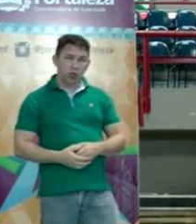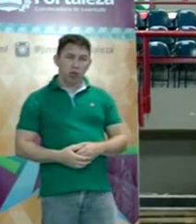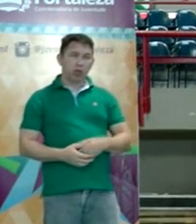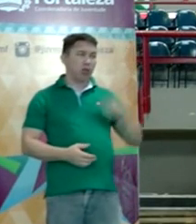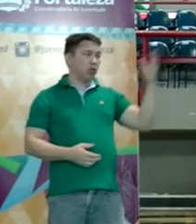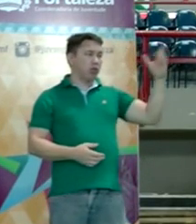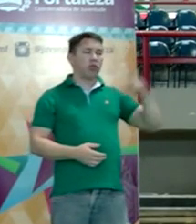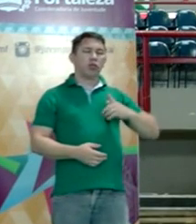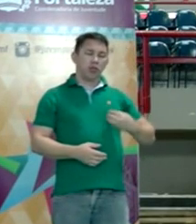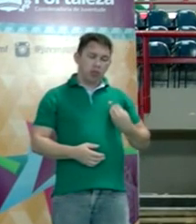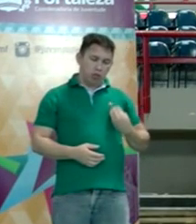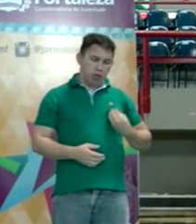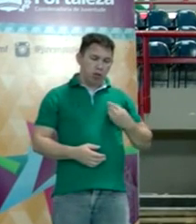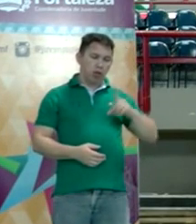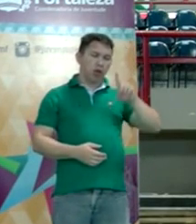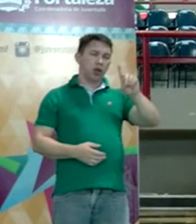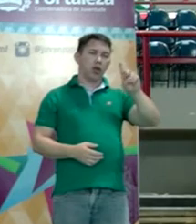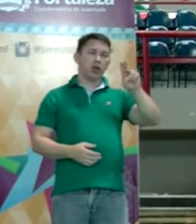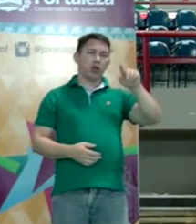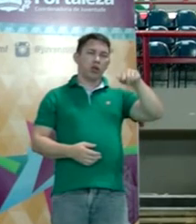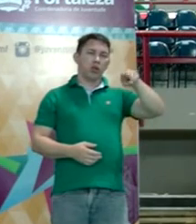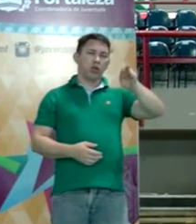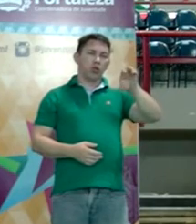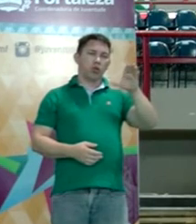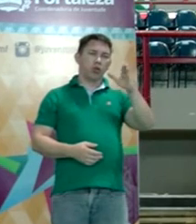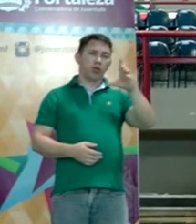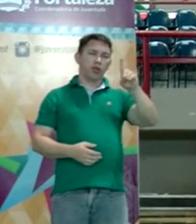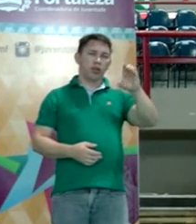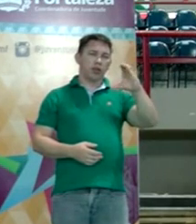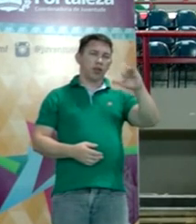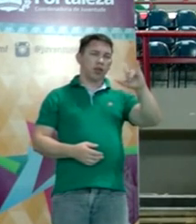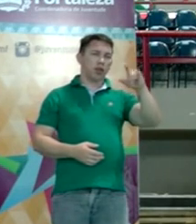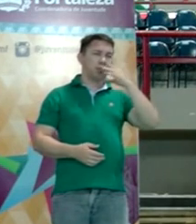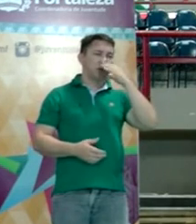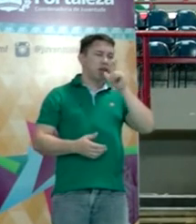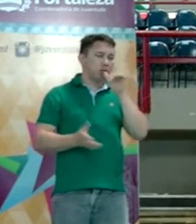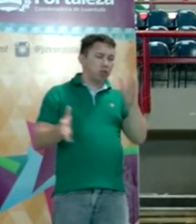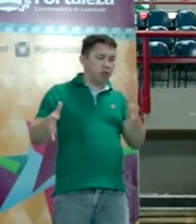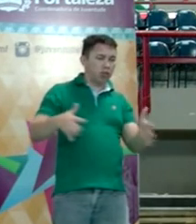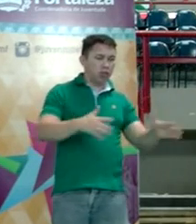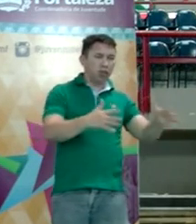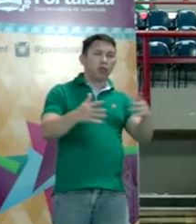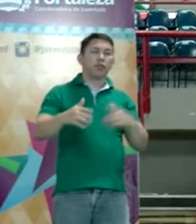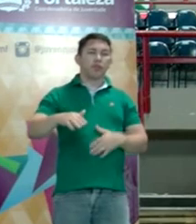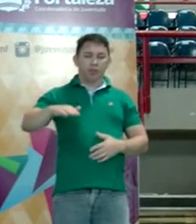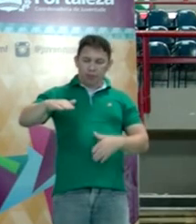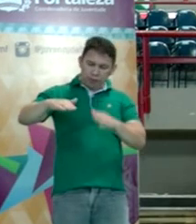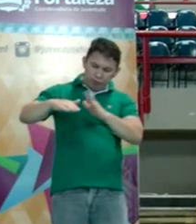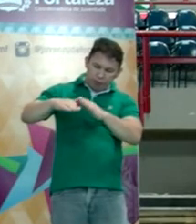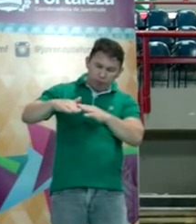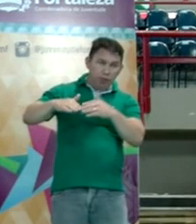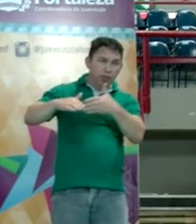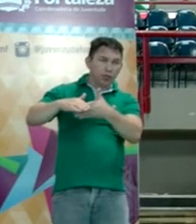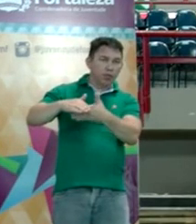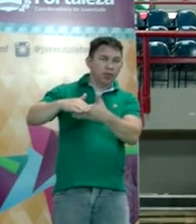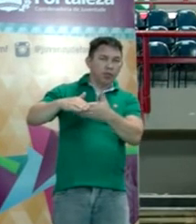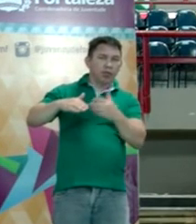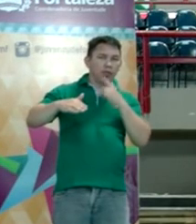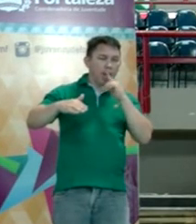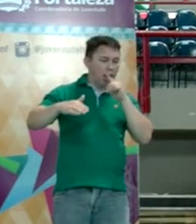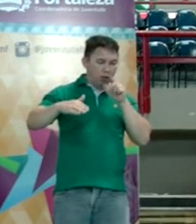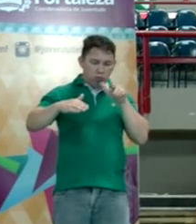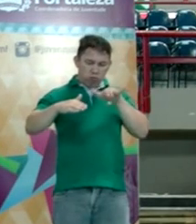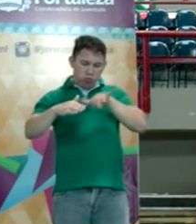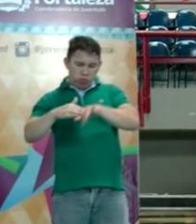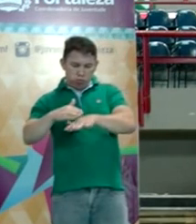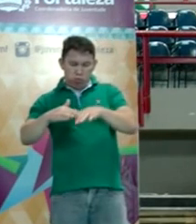de Caxias é um exemplo muito nítido. Vira um verdadeiro rio aquilo lá. E os esgotos são bastante fáceis de exemplificar.